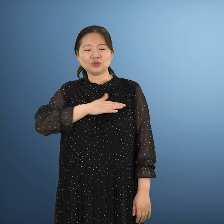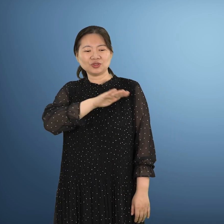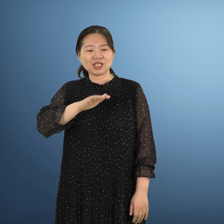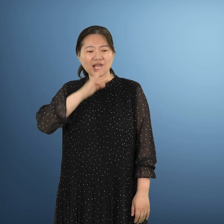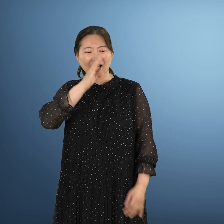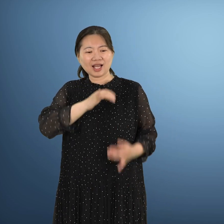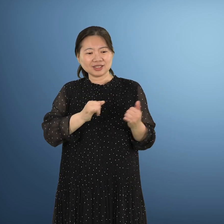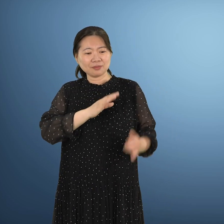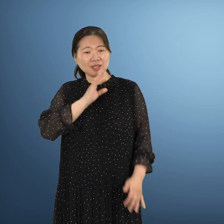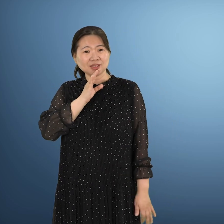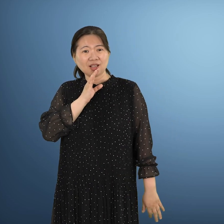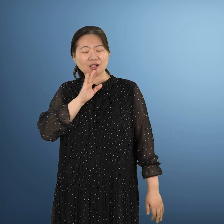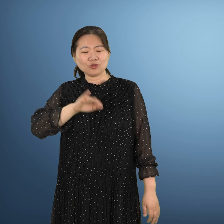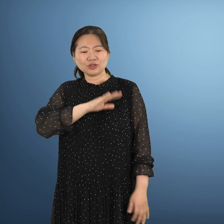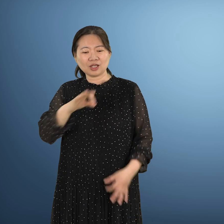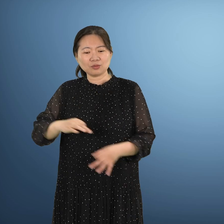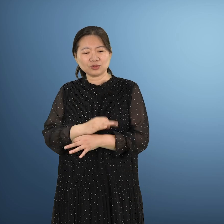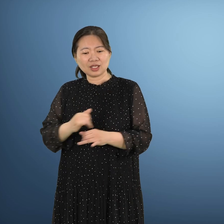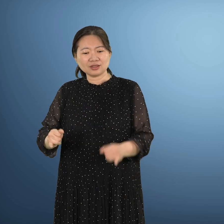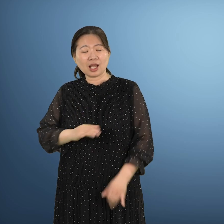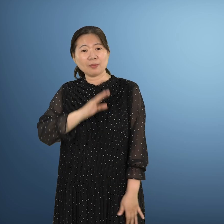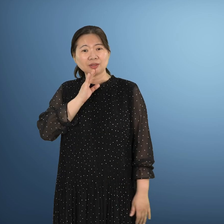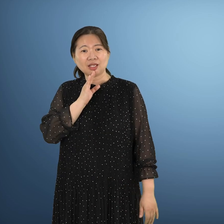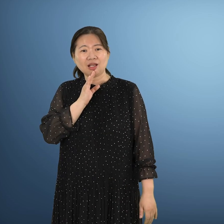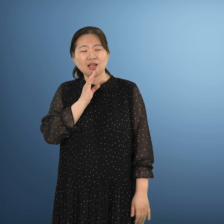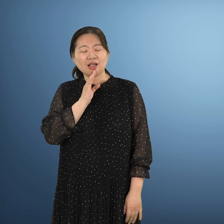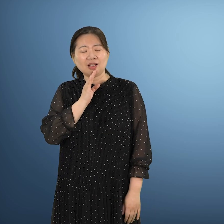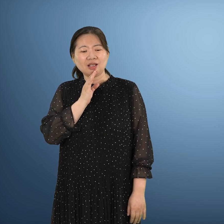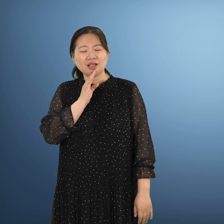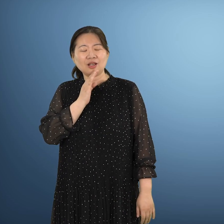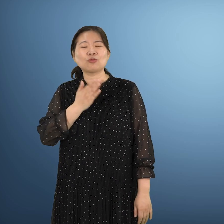우리가 악인이었고 우리가 불의한 자였어요.